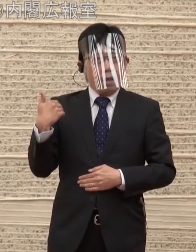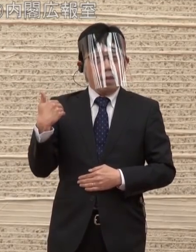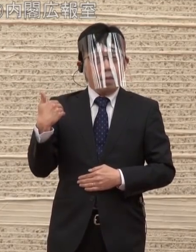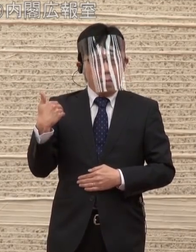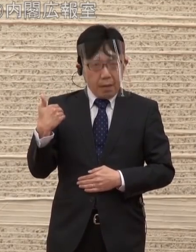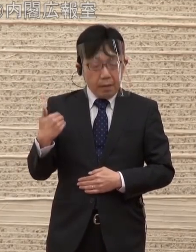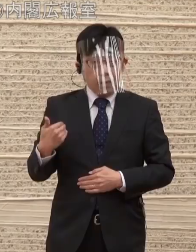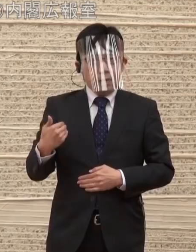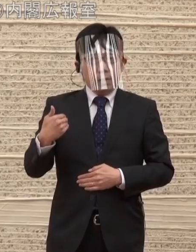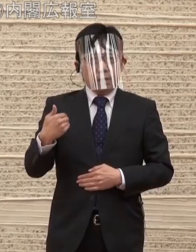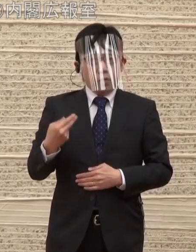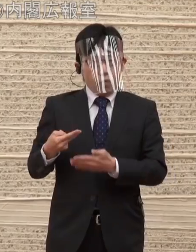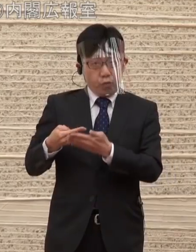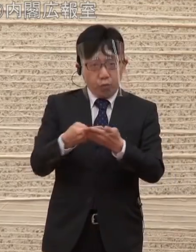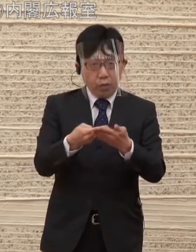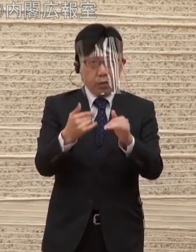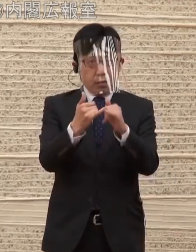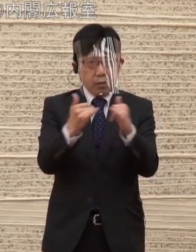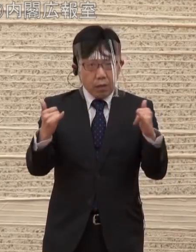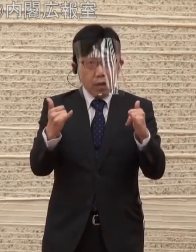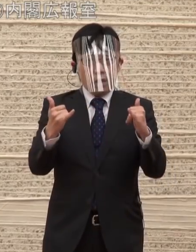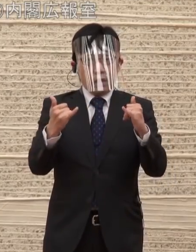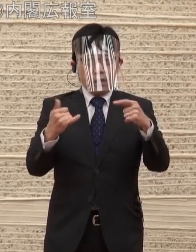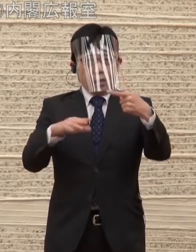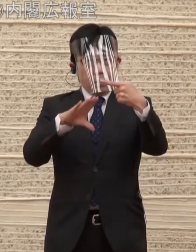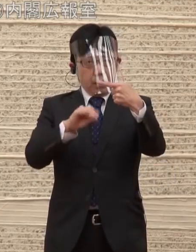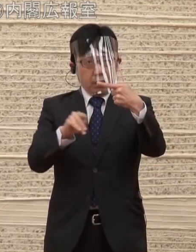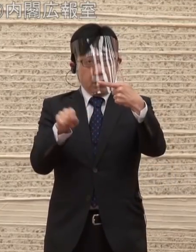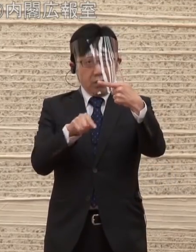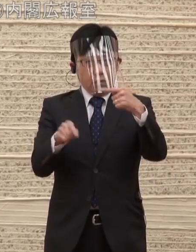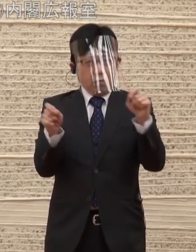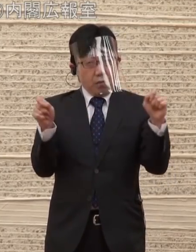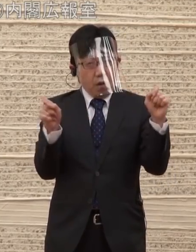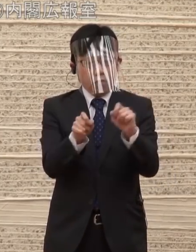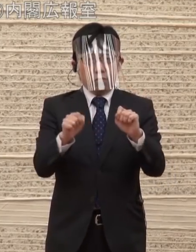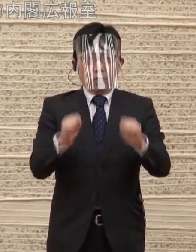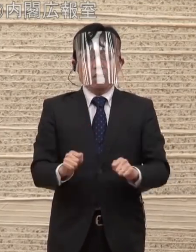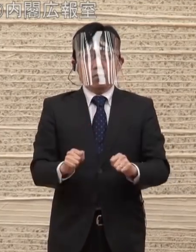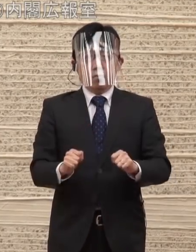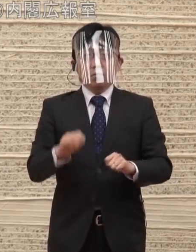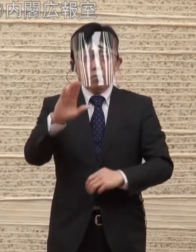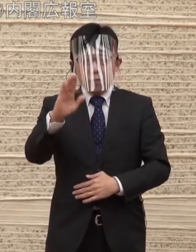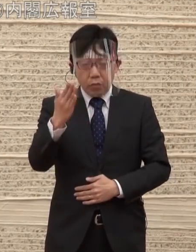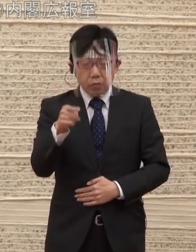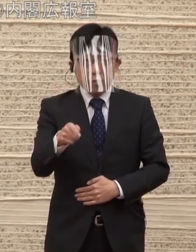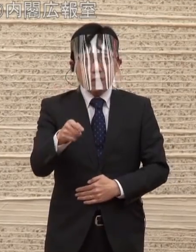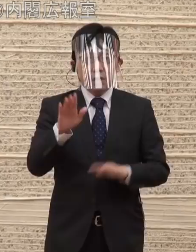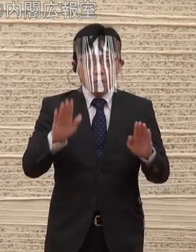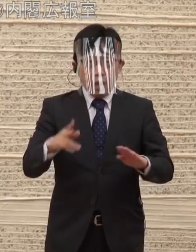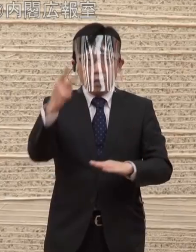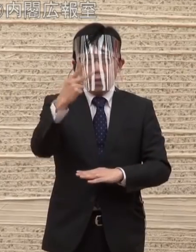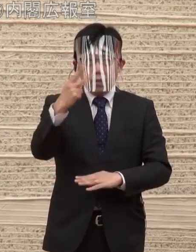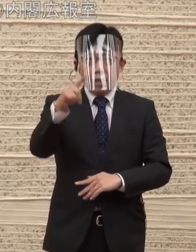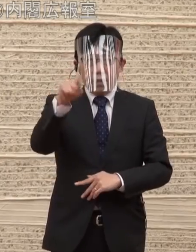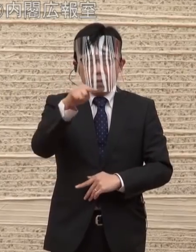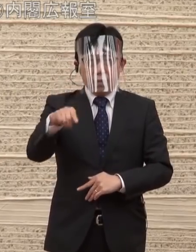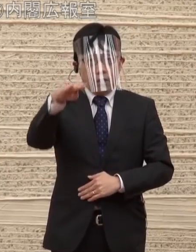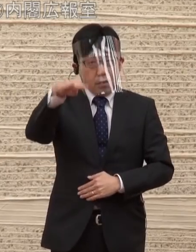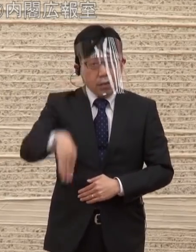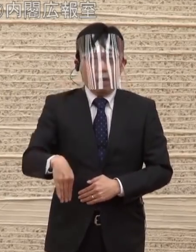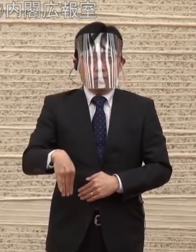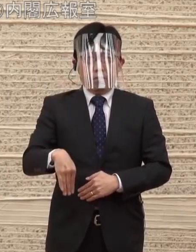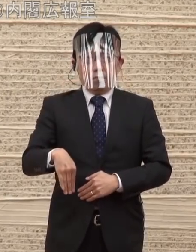た入院患者も2000人を切りました先般